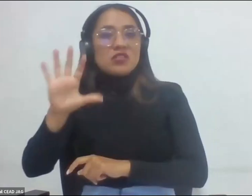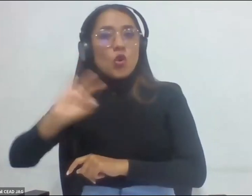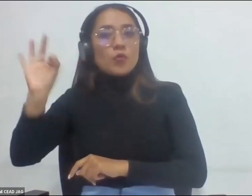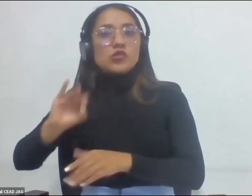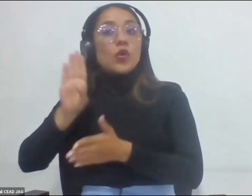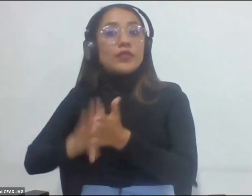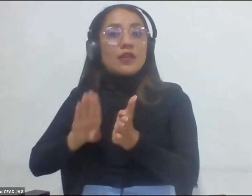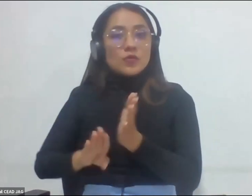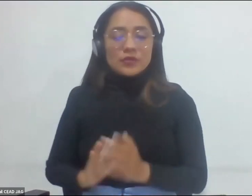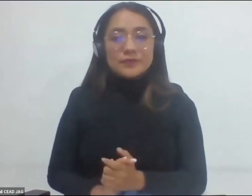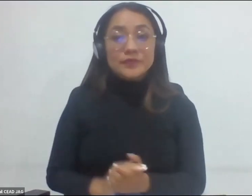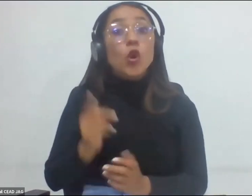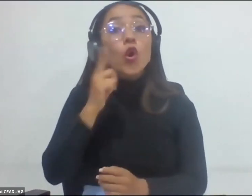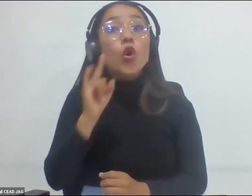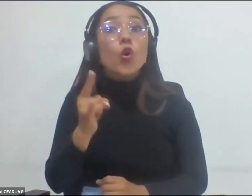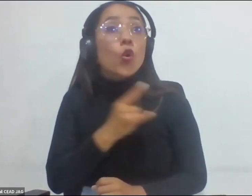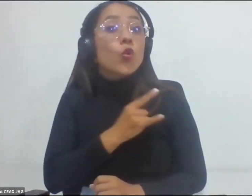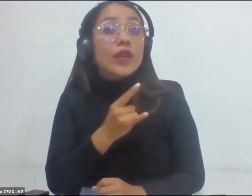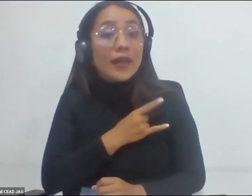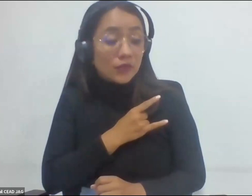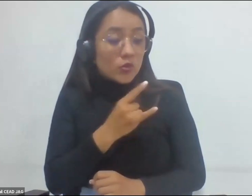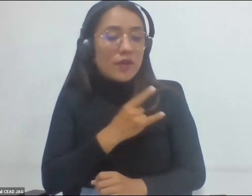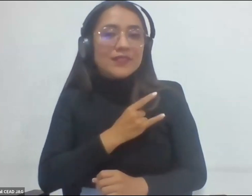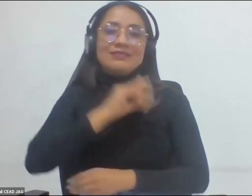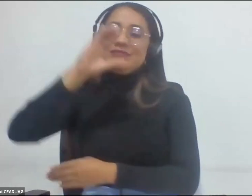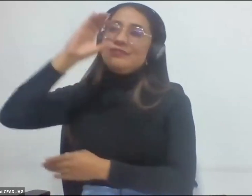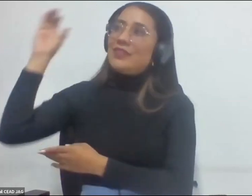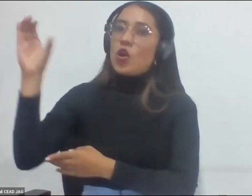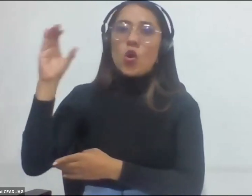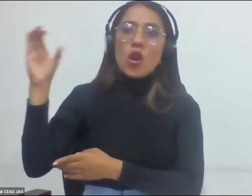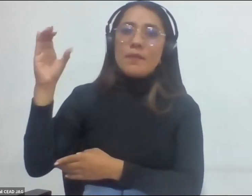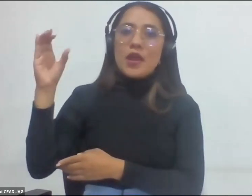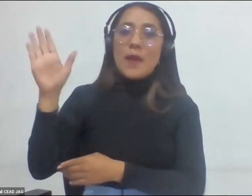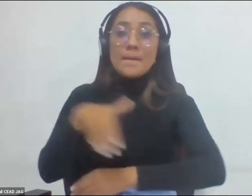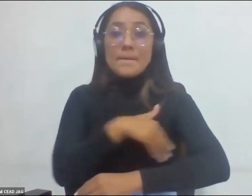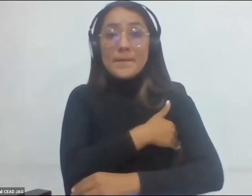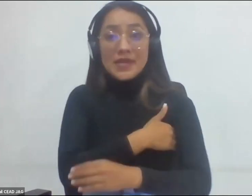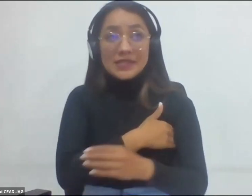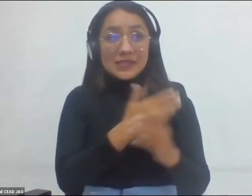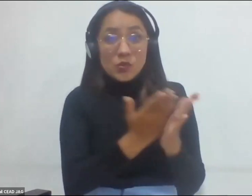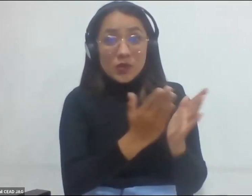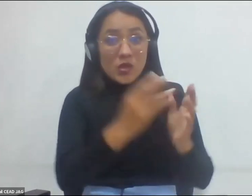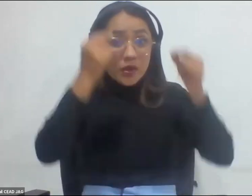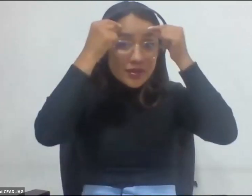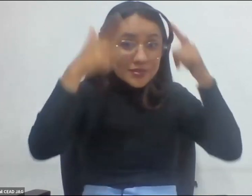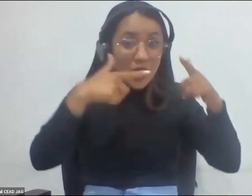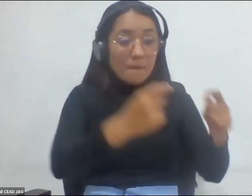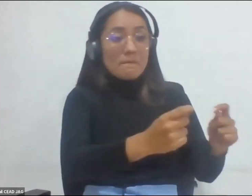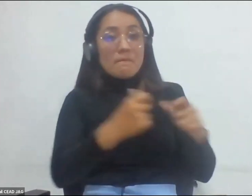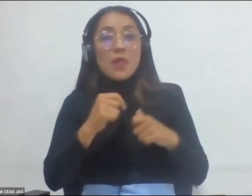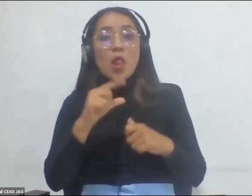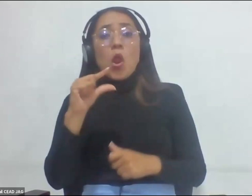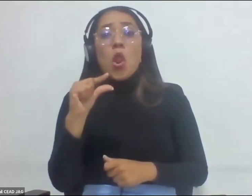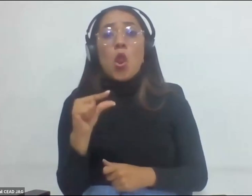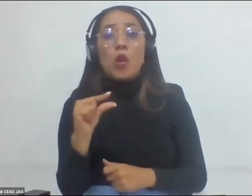la unad es la universidad colombiana que menos recursos recibe del Estado colombiano en la universidad